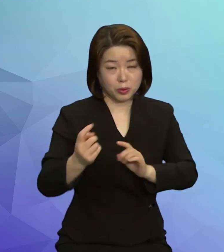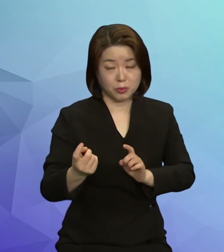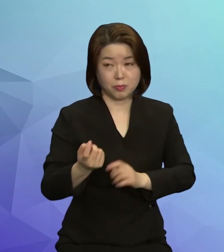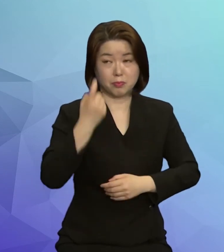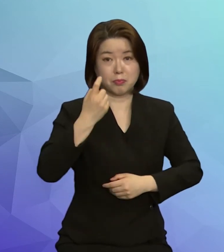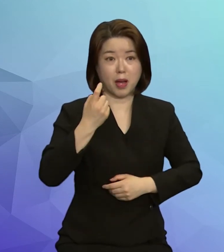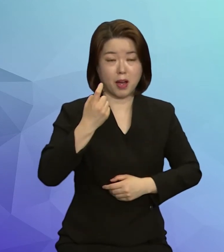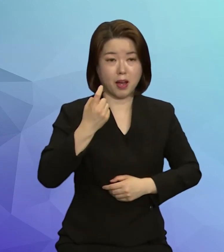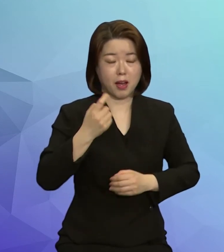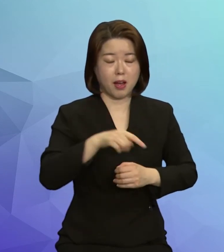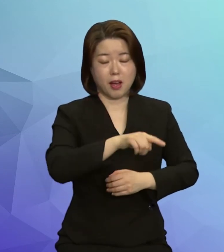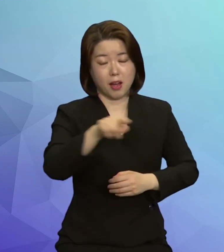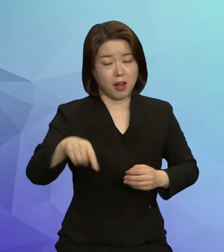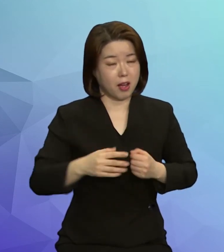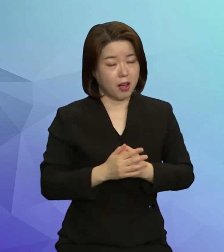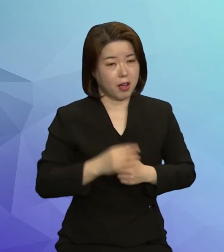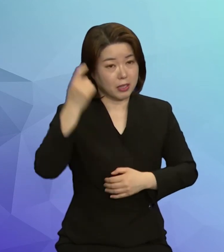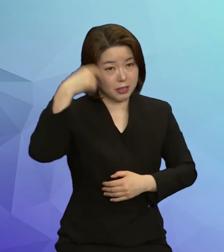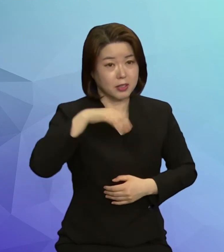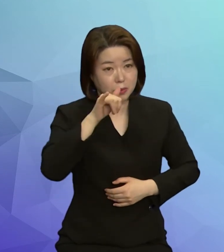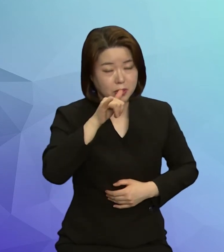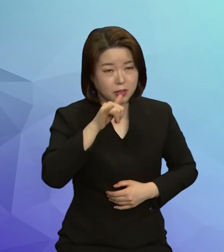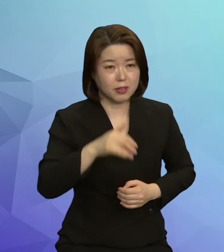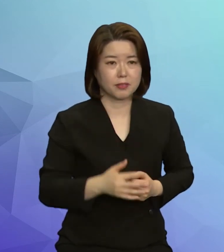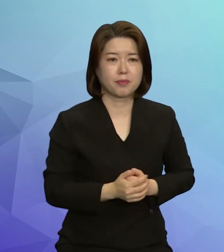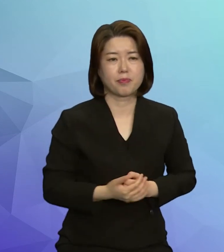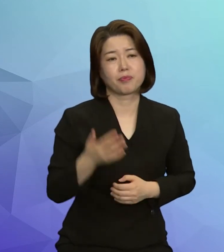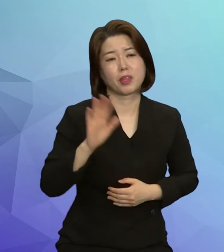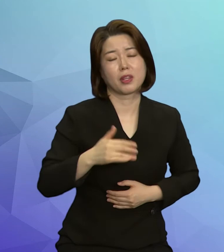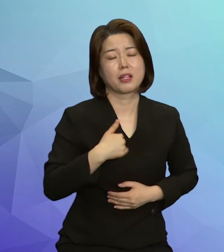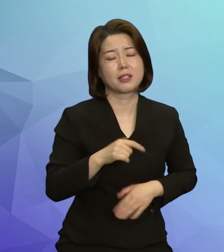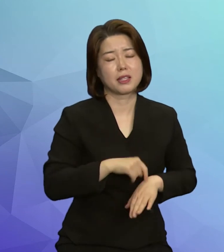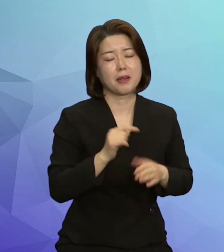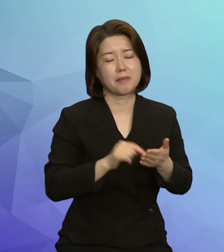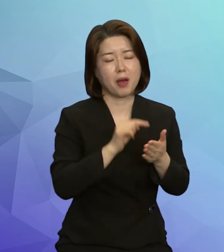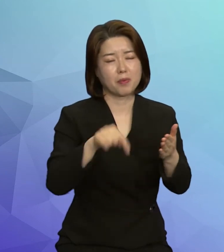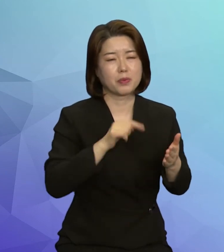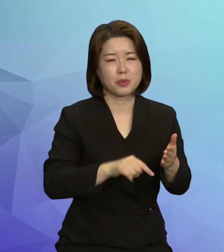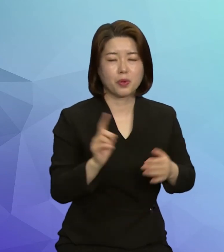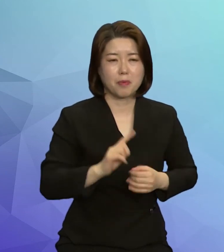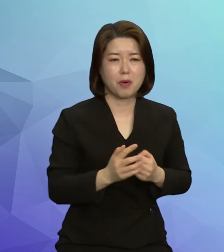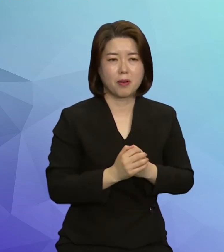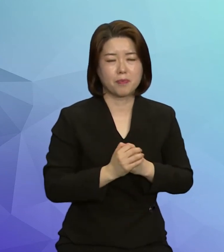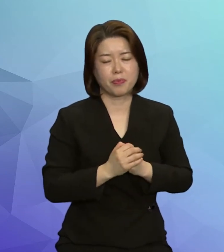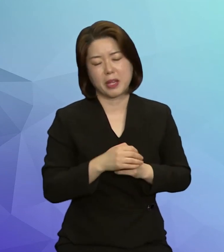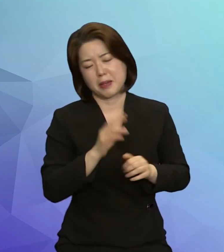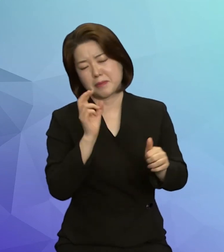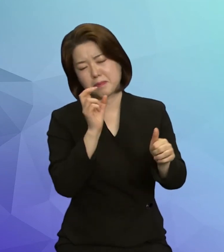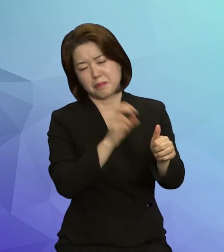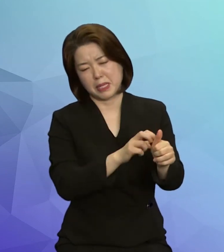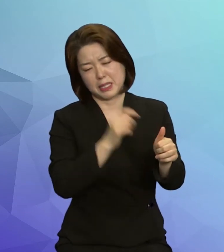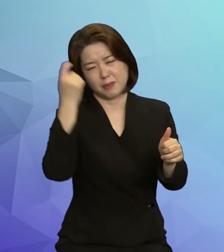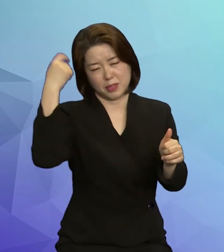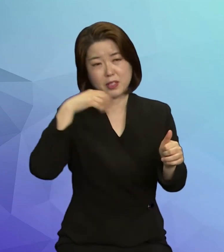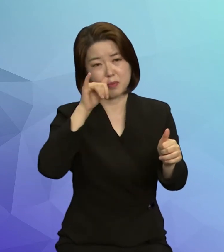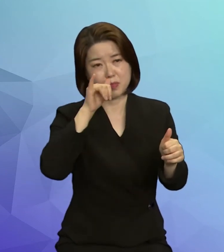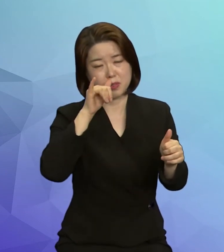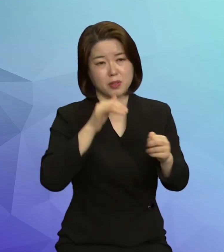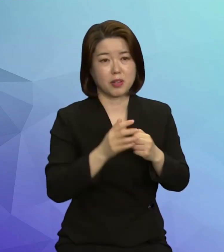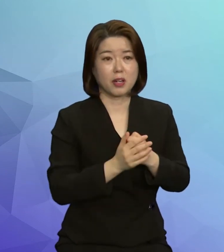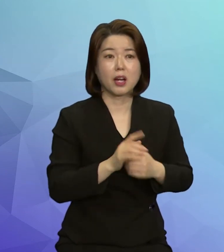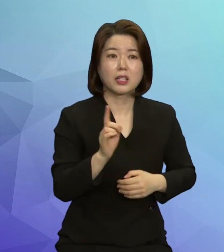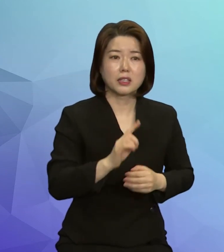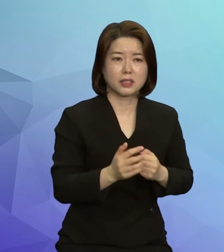느낌 다 경험해 보셨는지 모르겠습니다. 그런데 그때 제 마음속에 배신감 같은 게 느껴지는